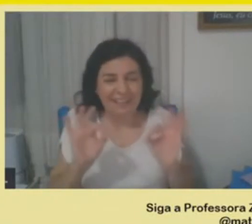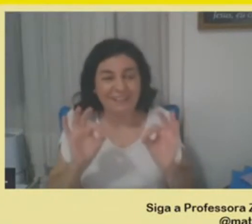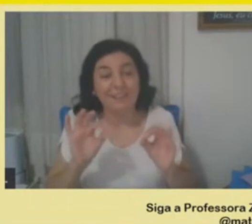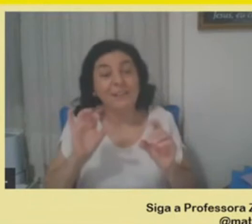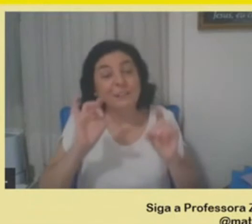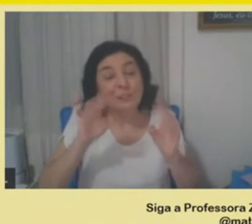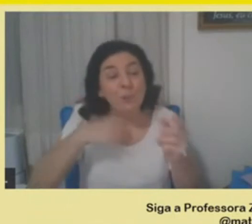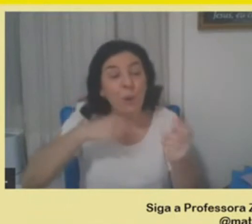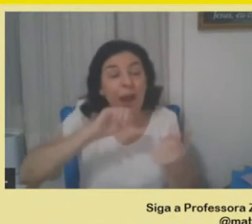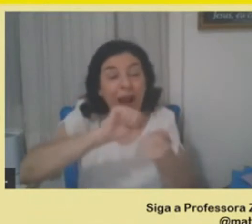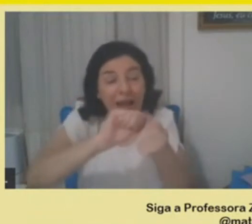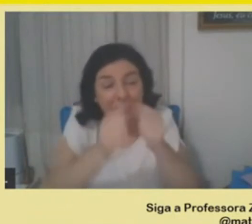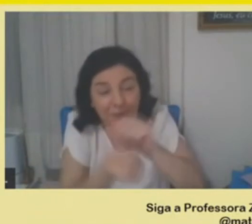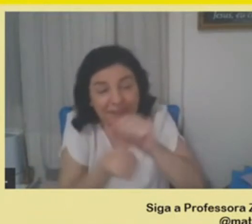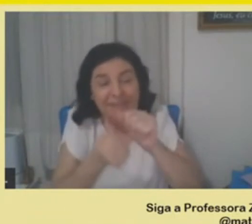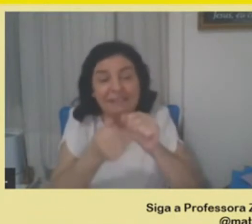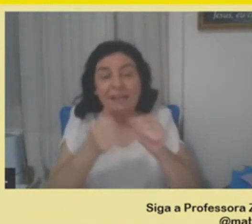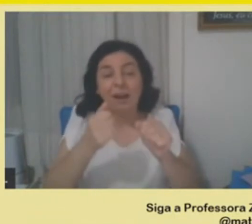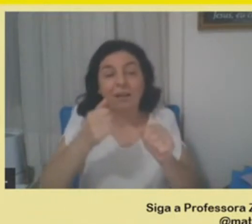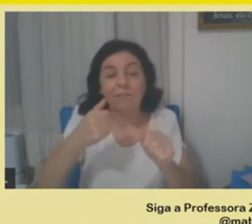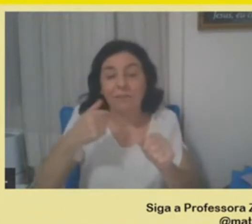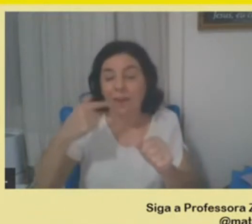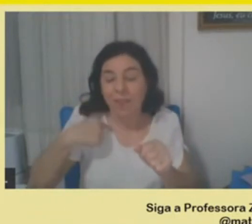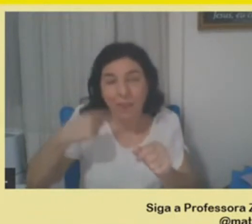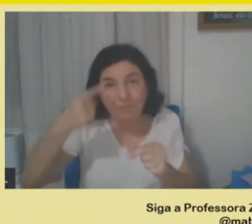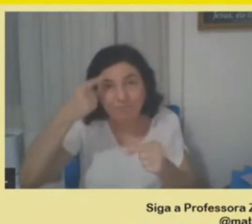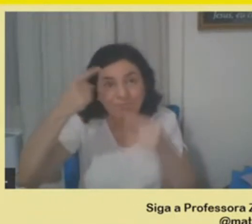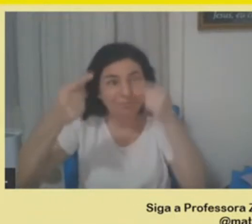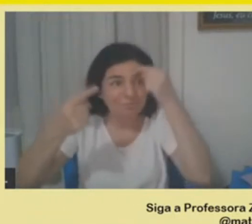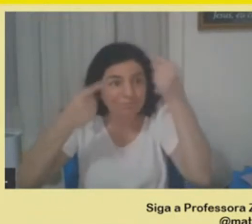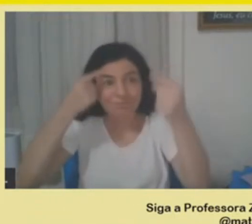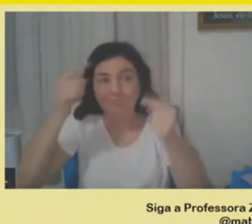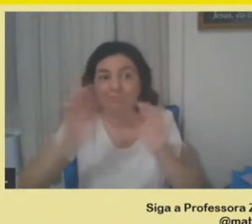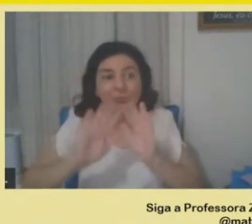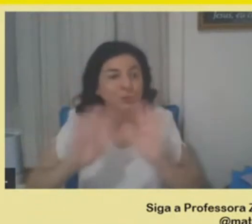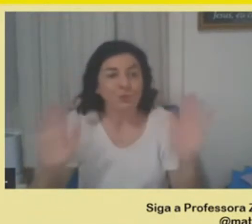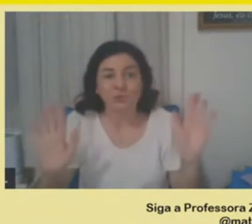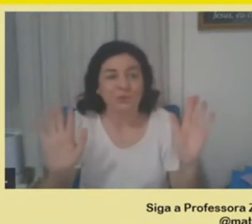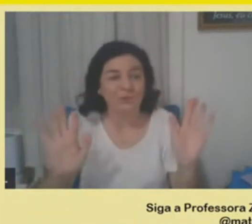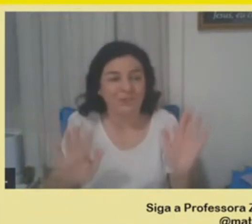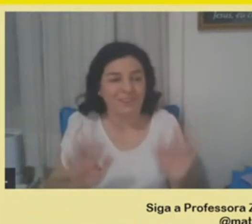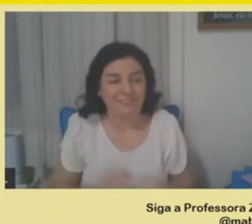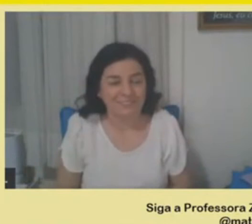O letramento, eu ainda não. Eu não comecei ainda.